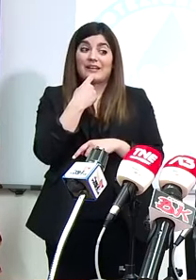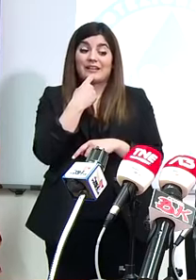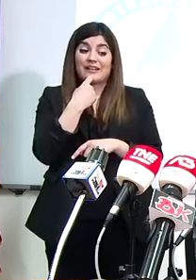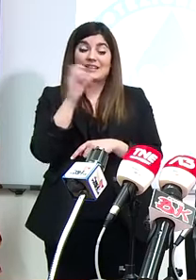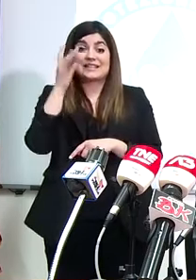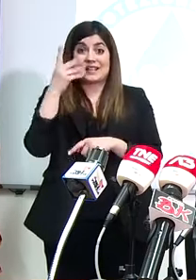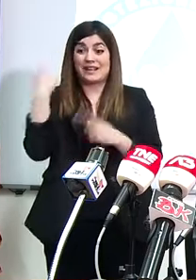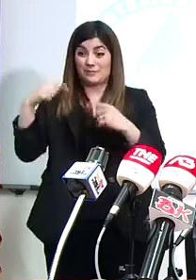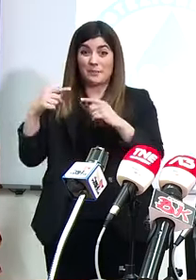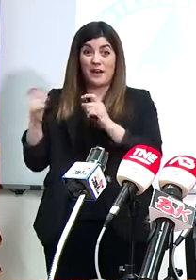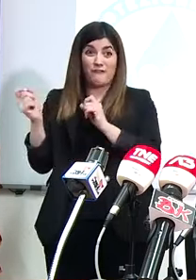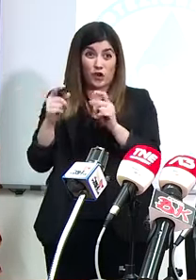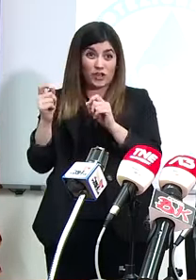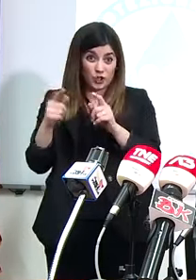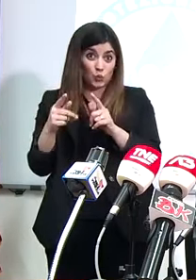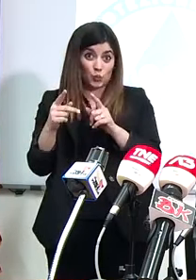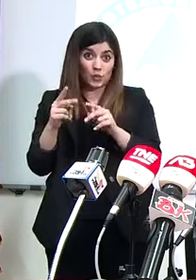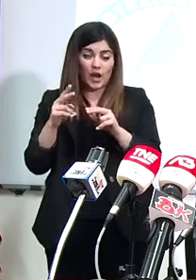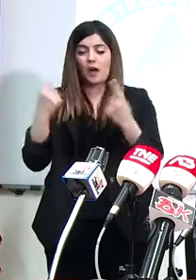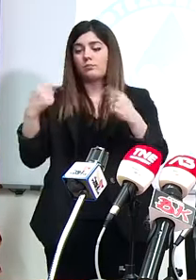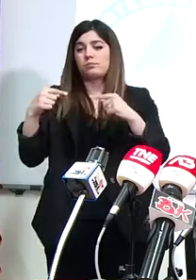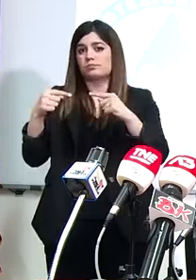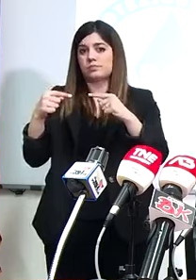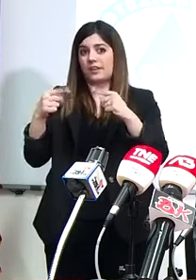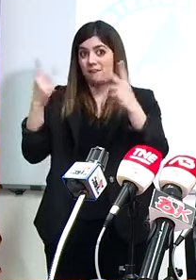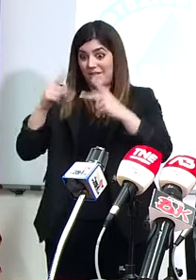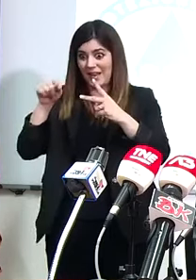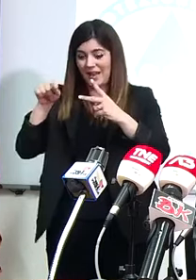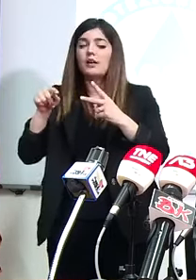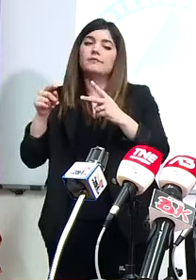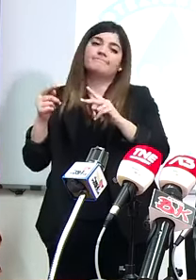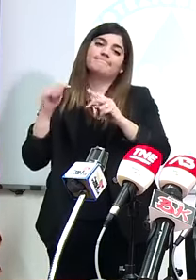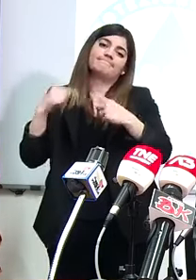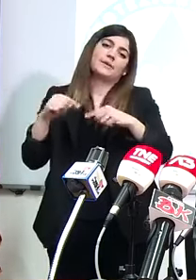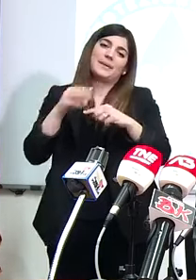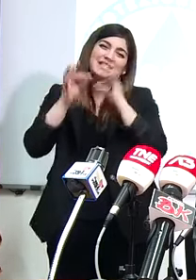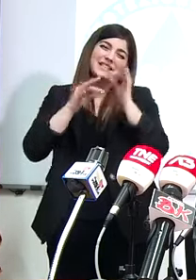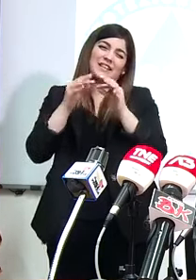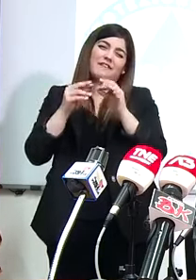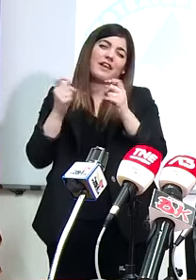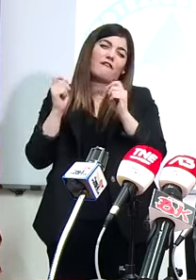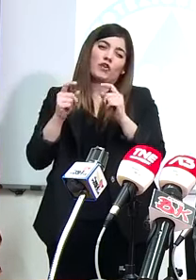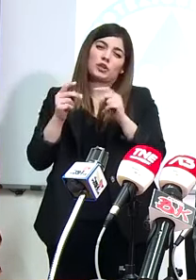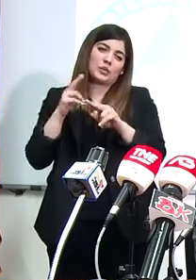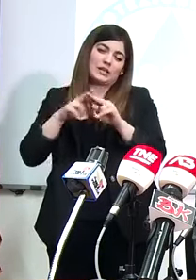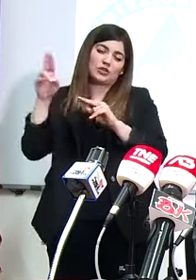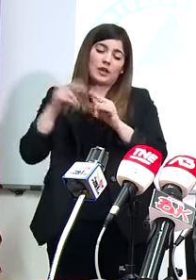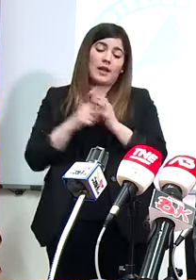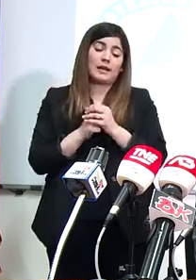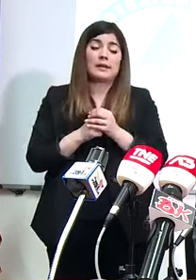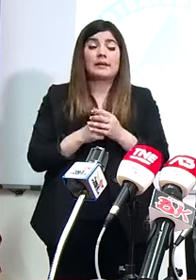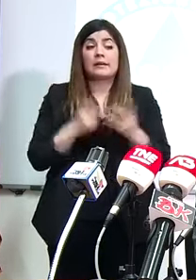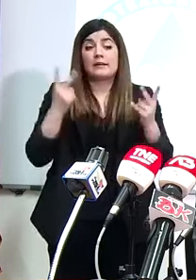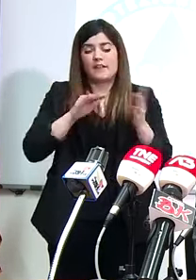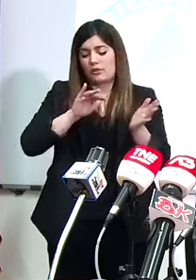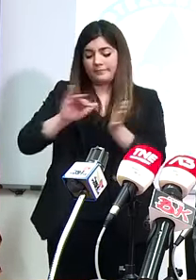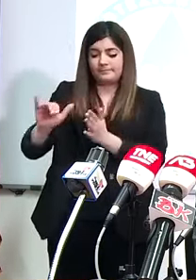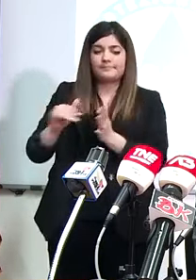detto questo io dico che non dimenticherò mai quest'anno è un anno nel quale noi siamo stati privati della nostra libertà